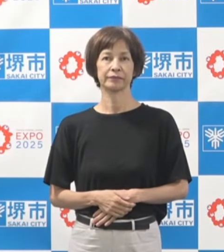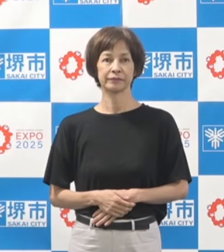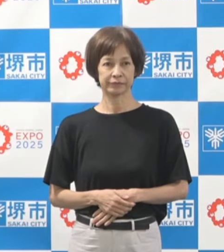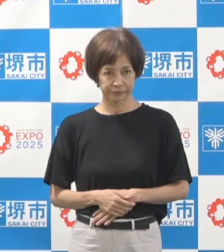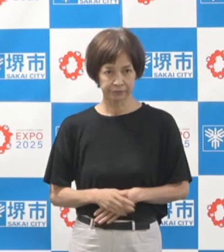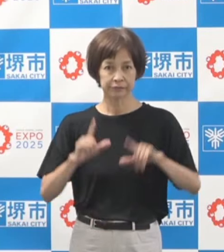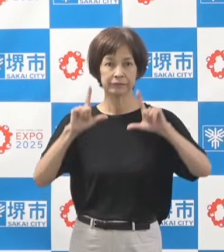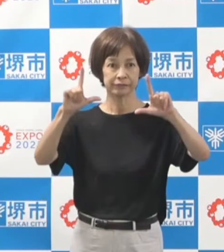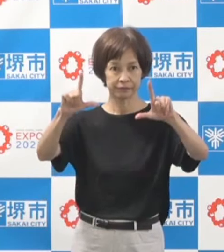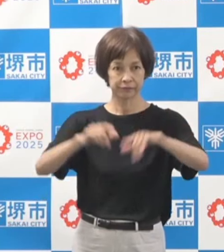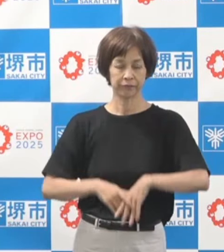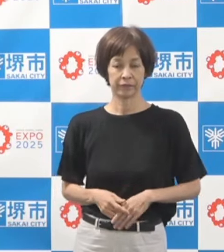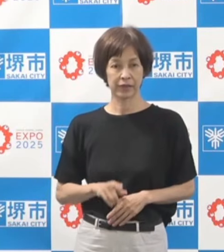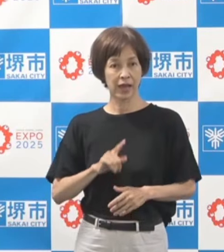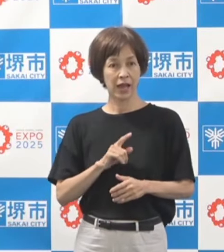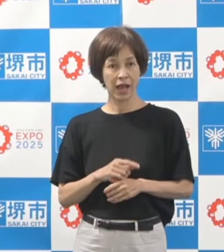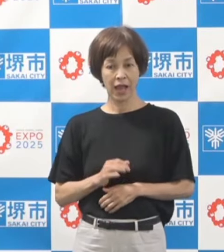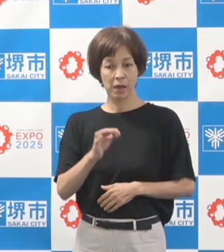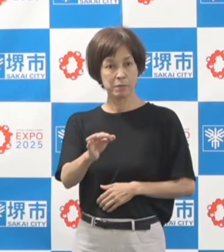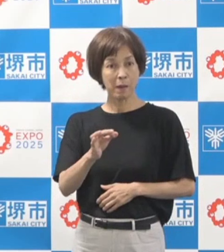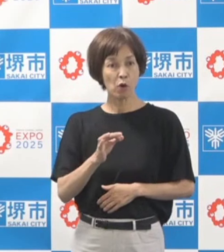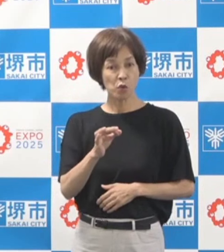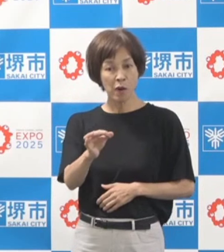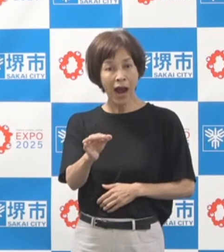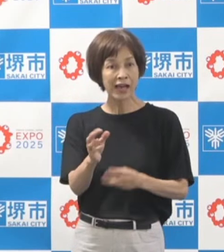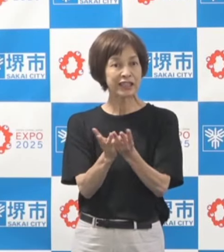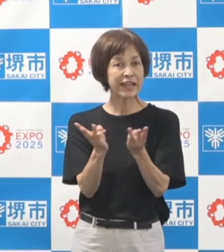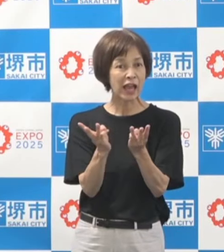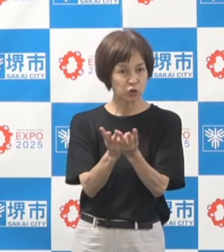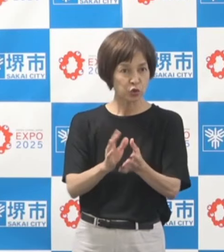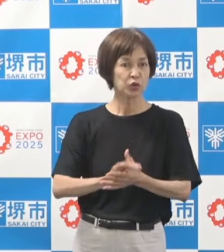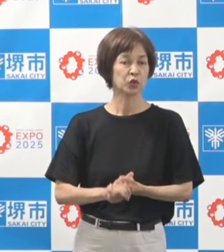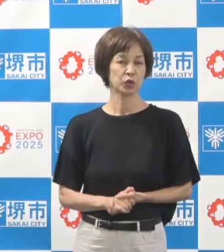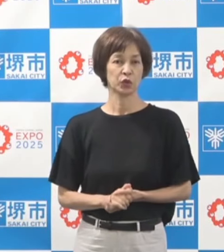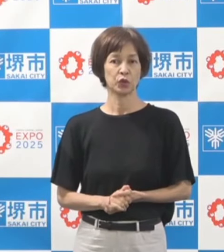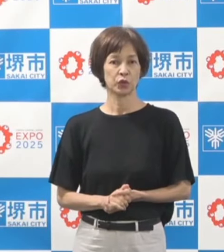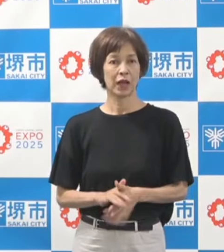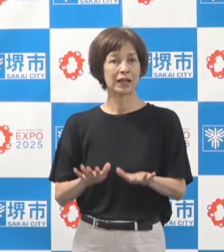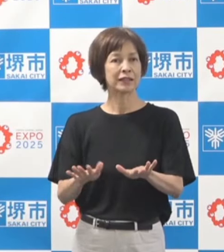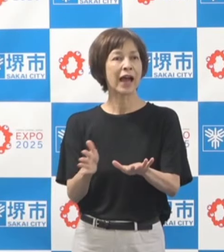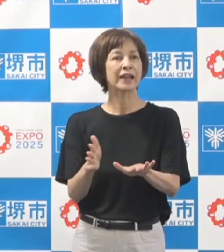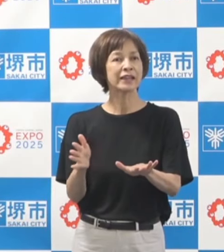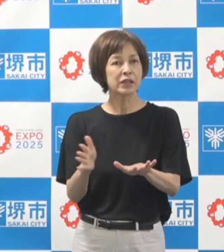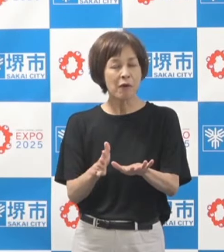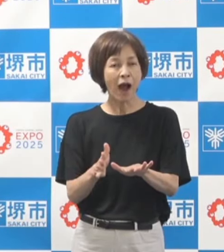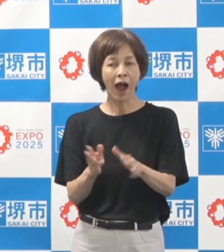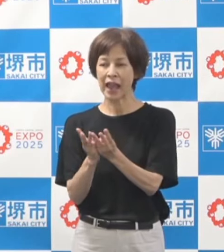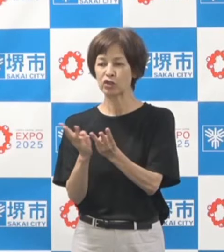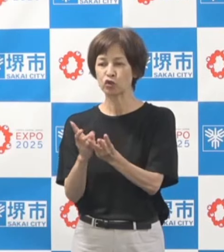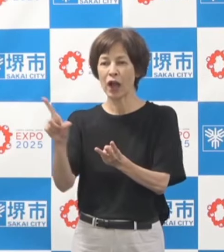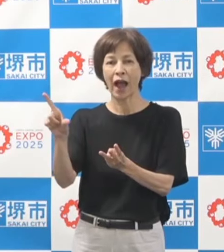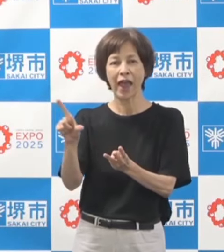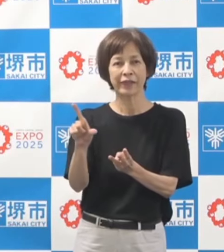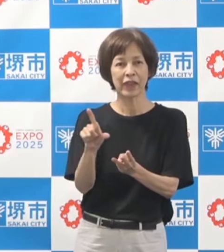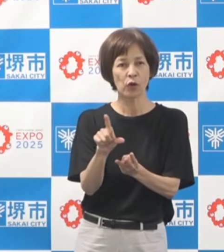はい、見守りメールの配信件数なんですけれども、最近はちょっと件数が減っておりま